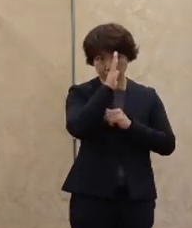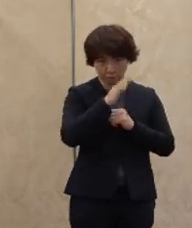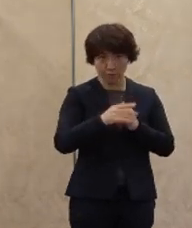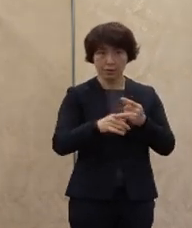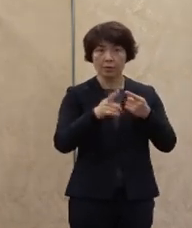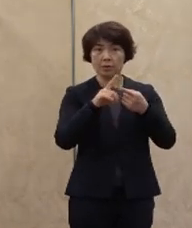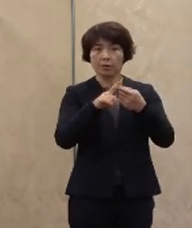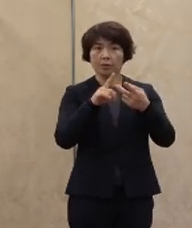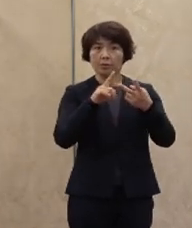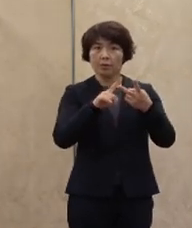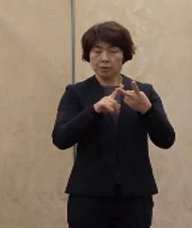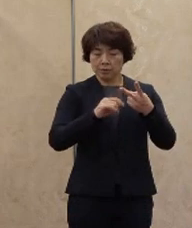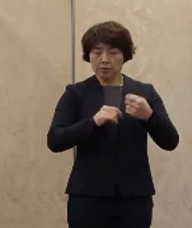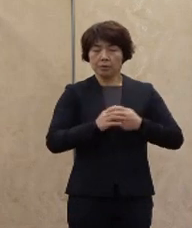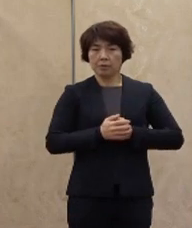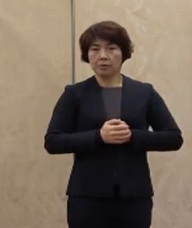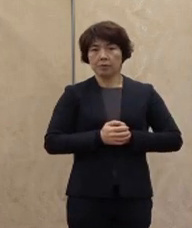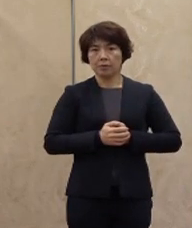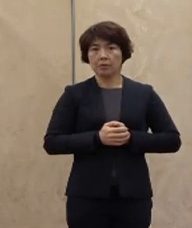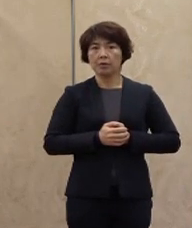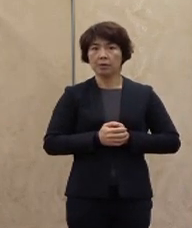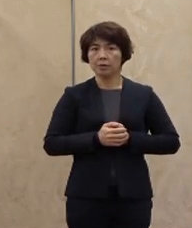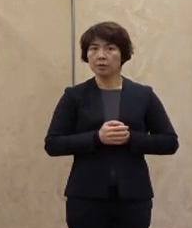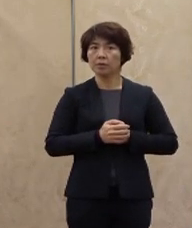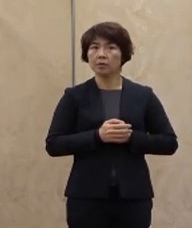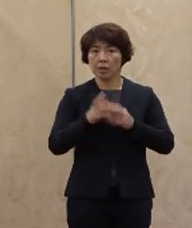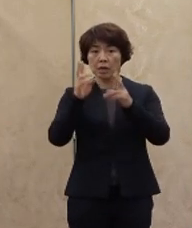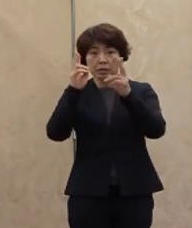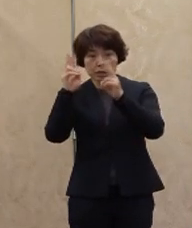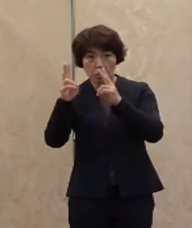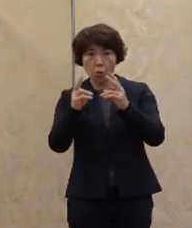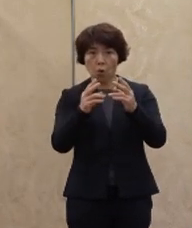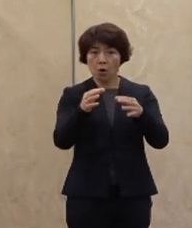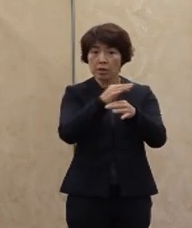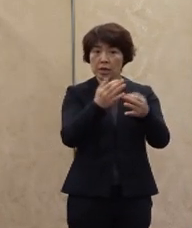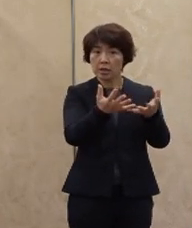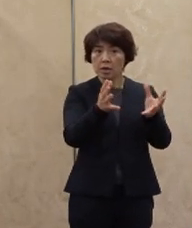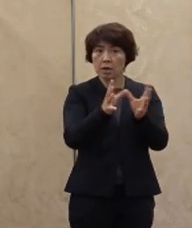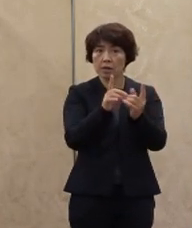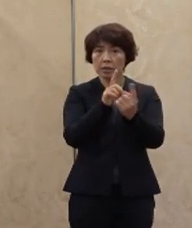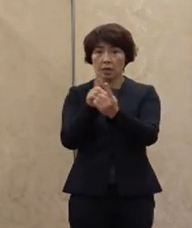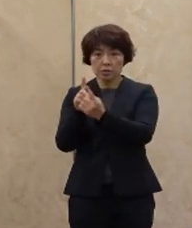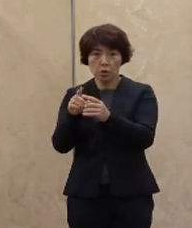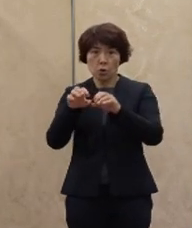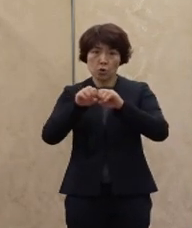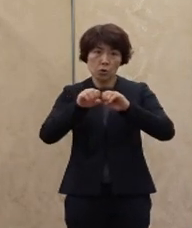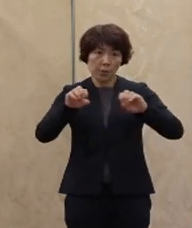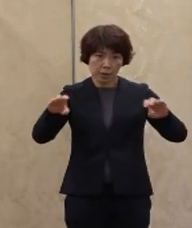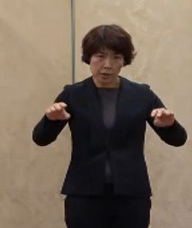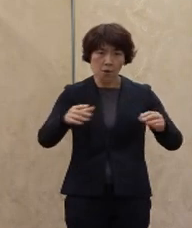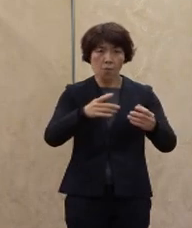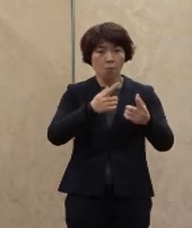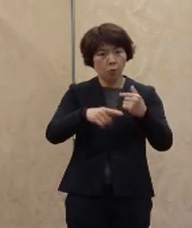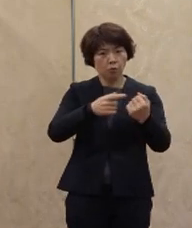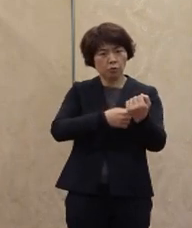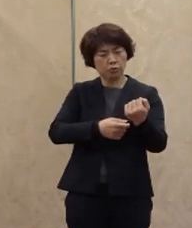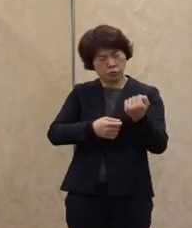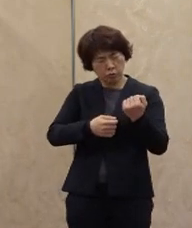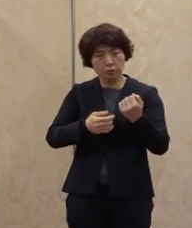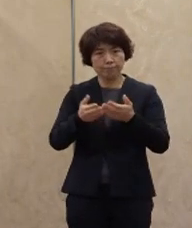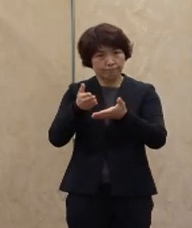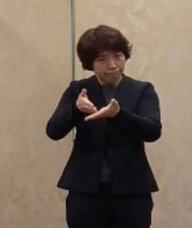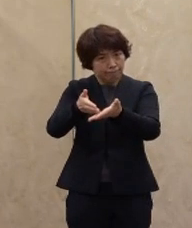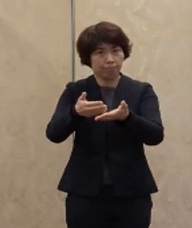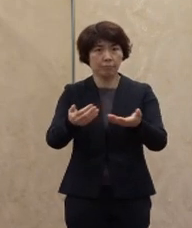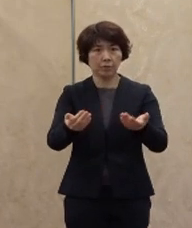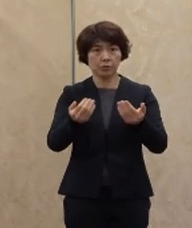れに伴っての企業とか経済界に対しての呼びかけ、もっと強く訴えていかないといけないと思うんですけれども、